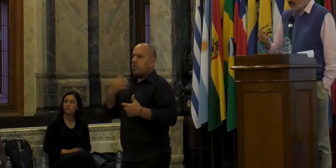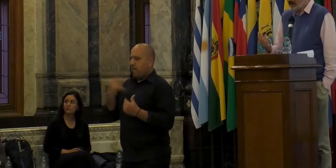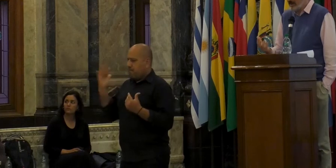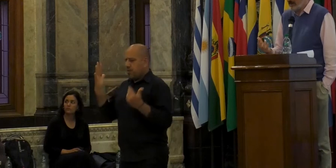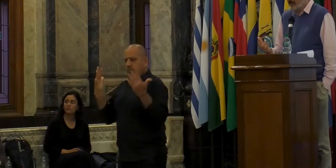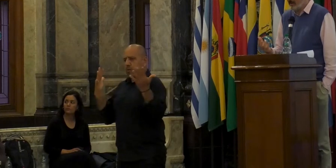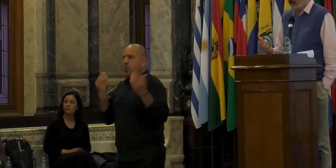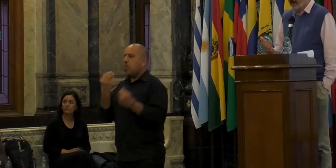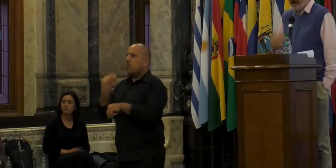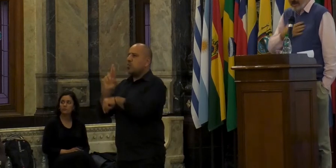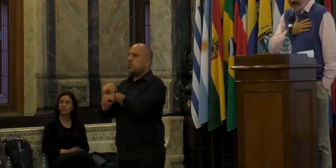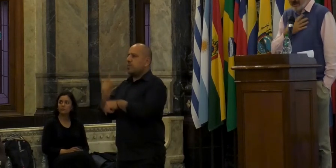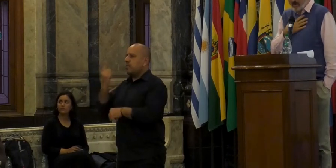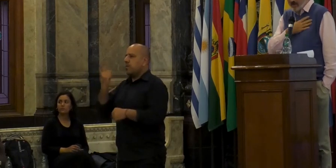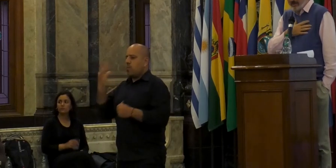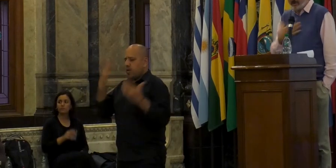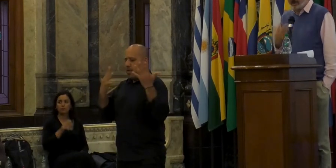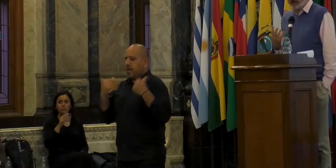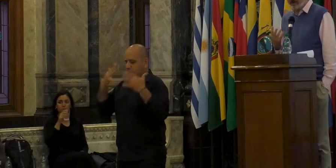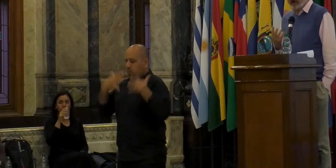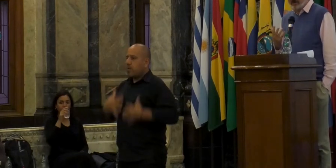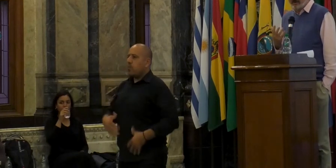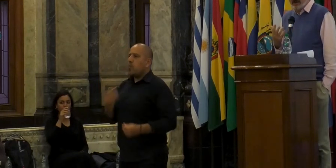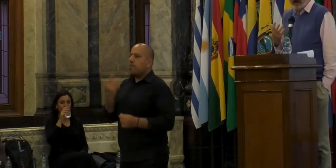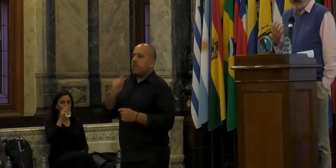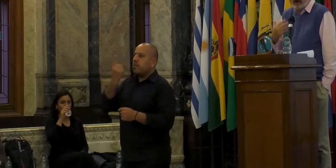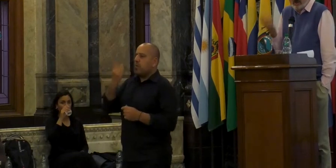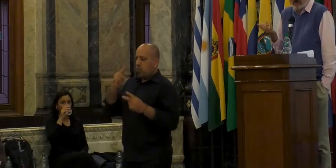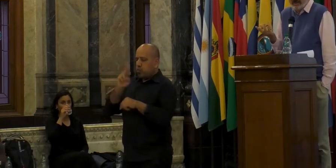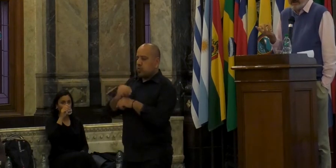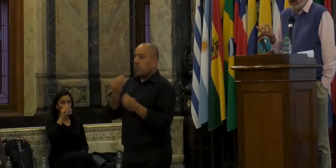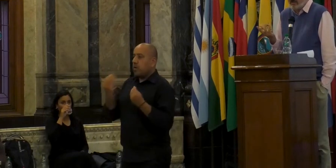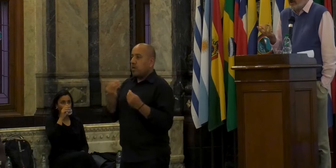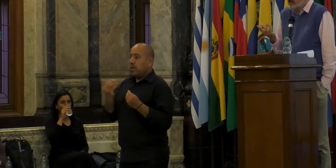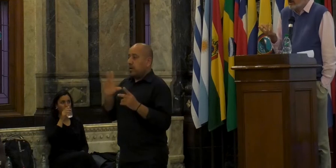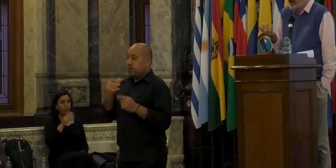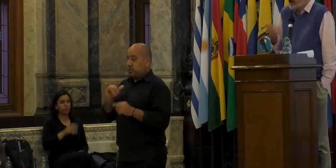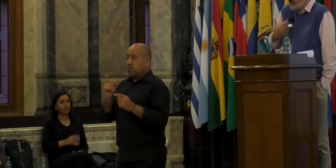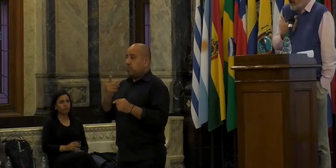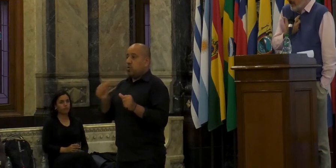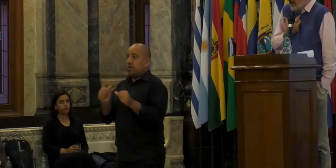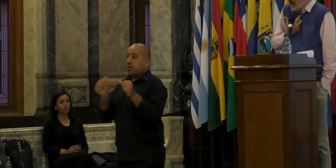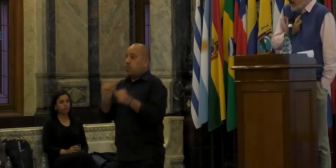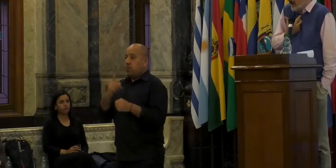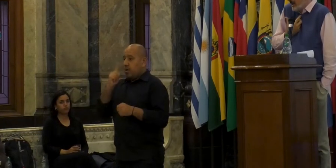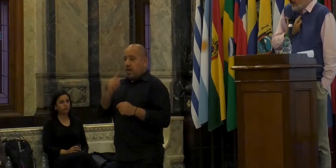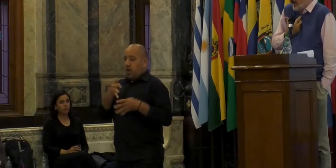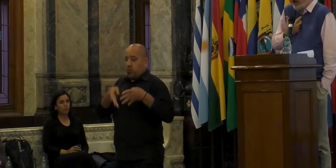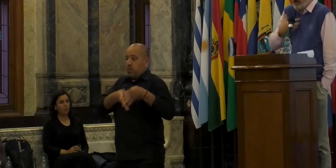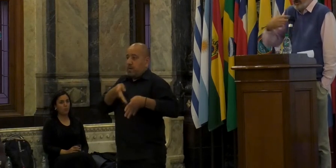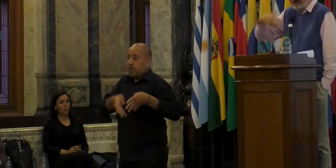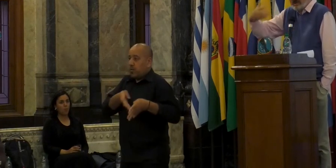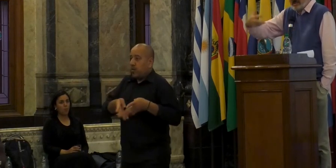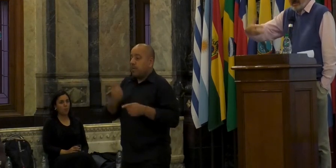sea, ¿qué mano utilizo? ¿Qué parte del cuerpo me froto? O sea, es un automatismo, pero es un automatismo fundamental en mi vida,